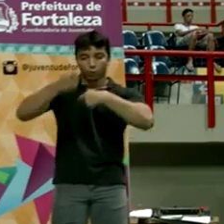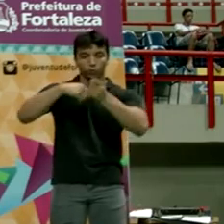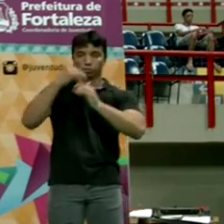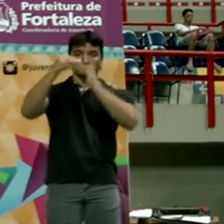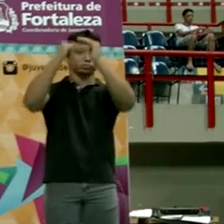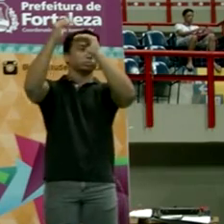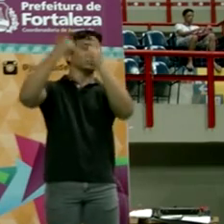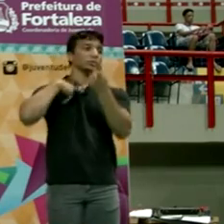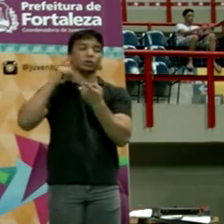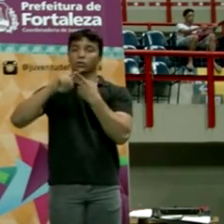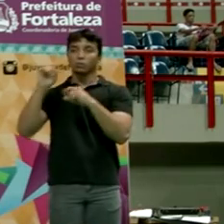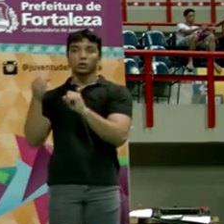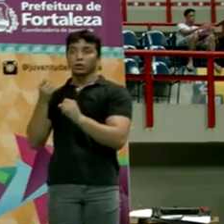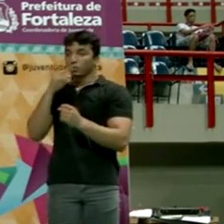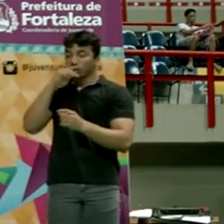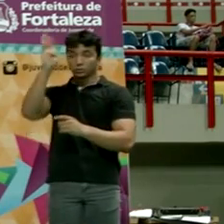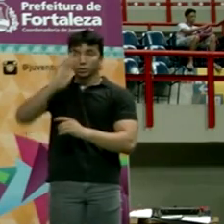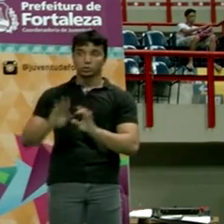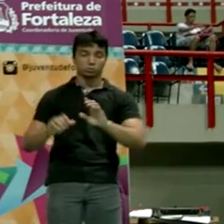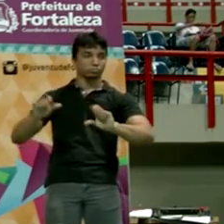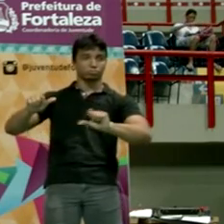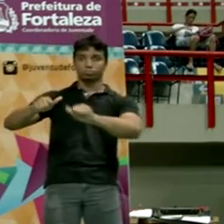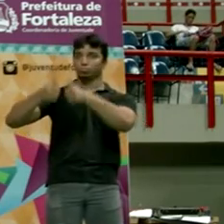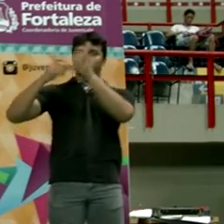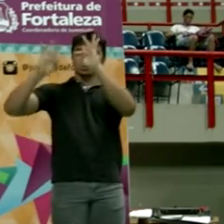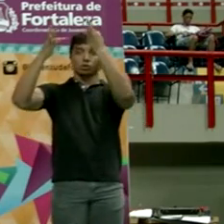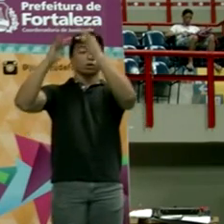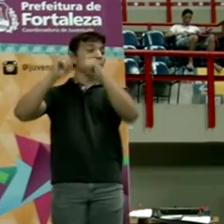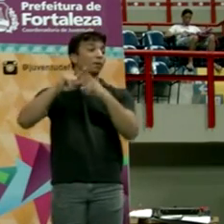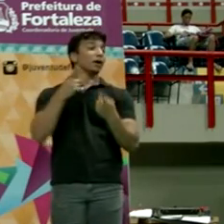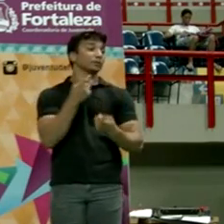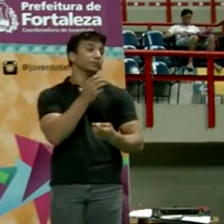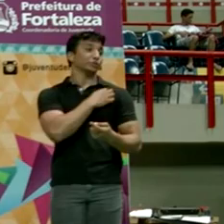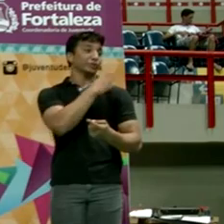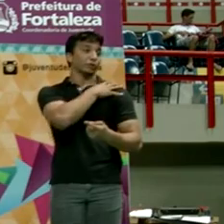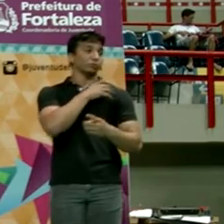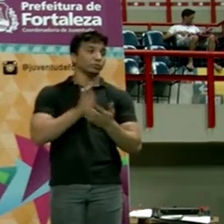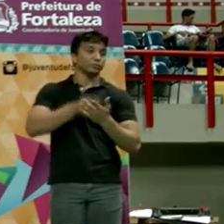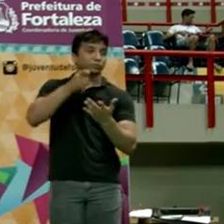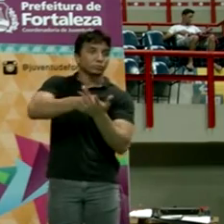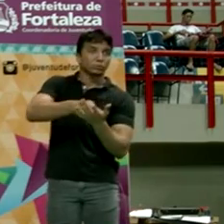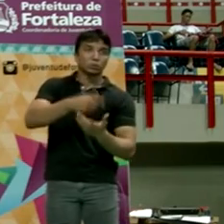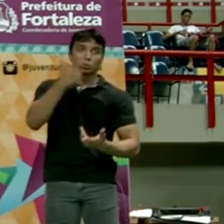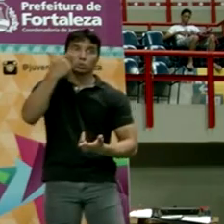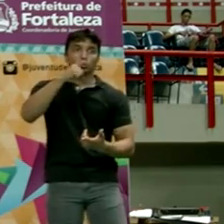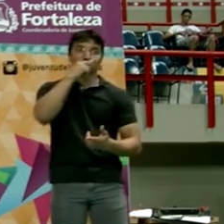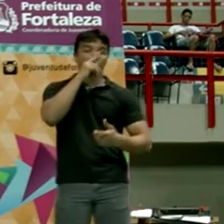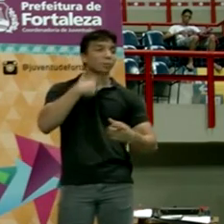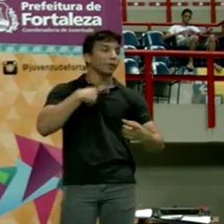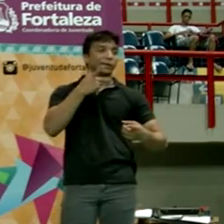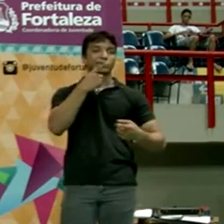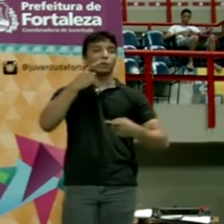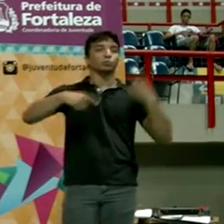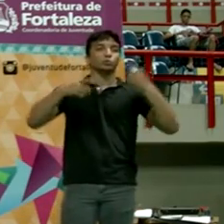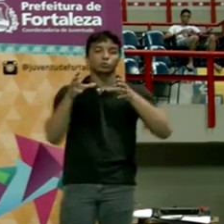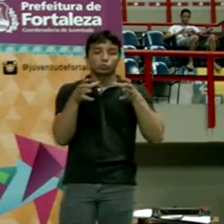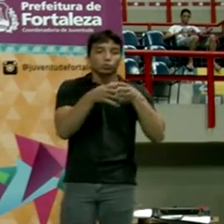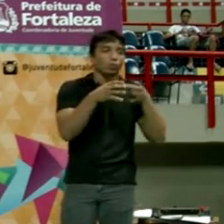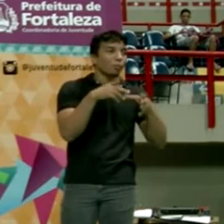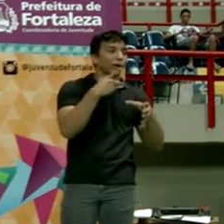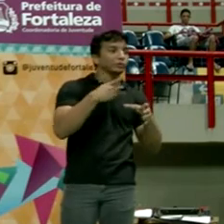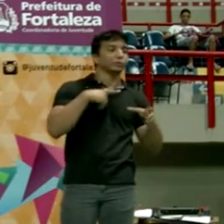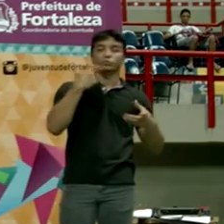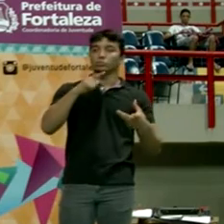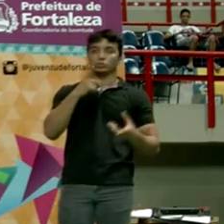econômicos, modernizou o Brasil, mas o Brasil era uma ditadura. Não tinha partidos políticos,